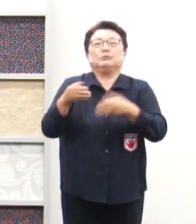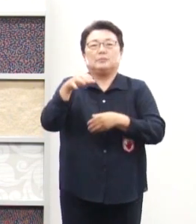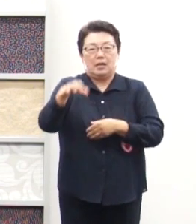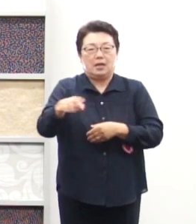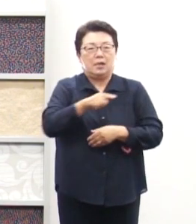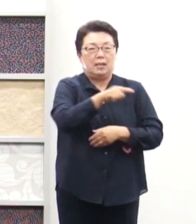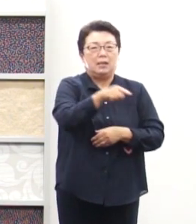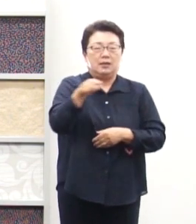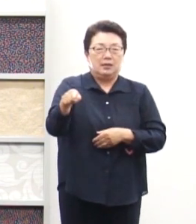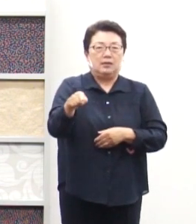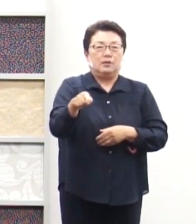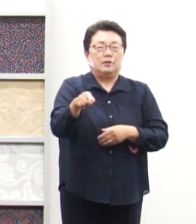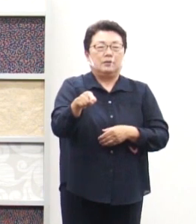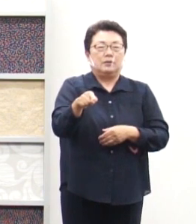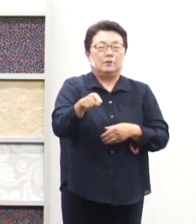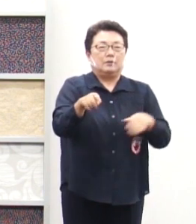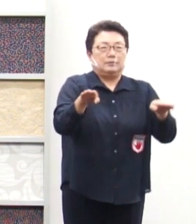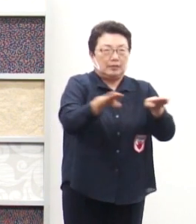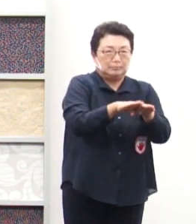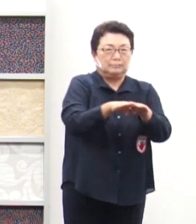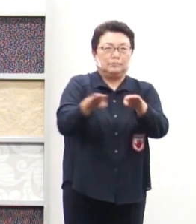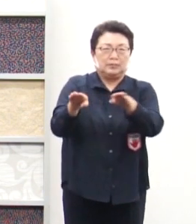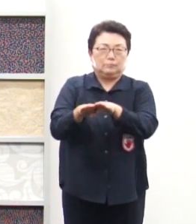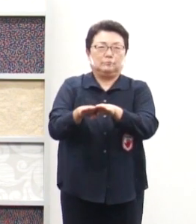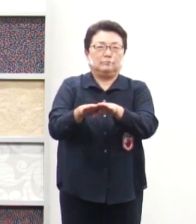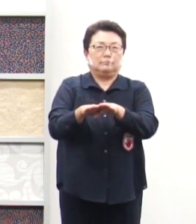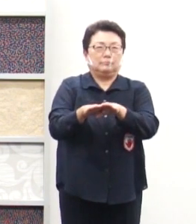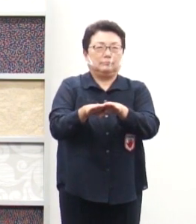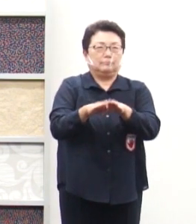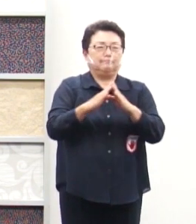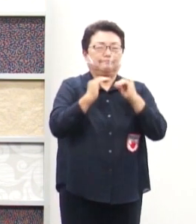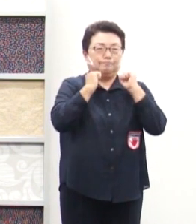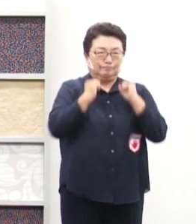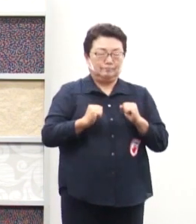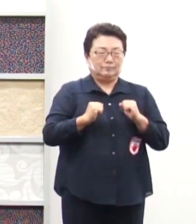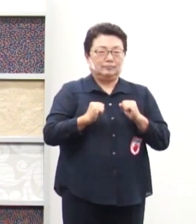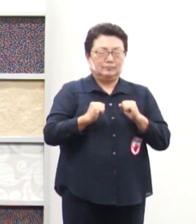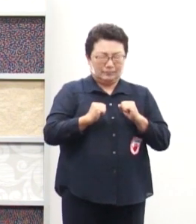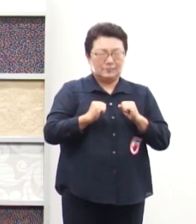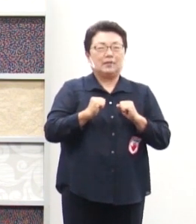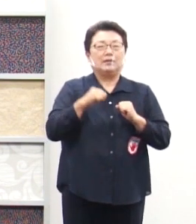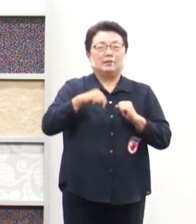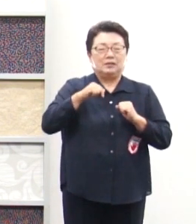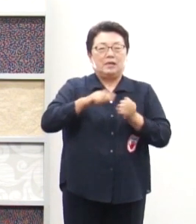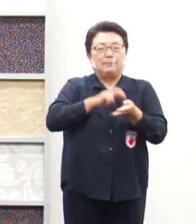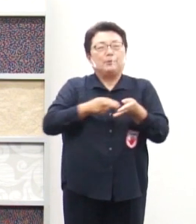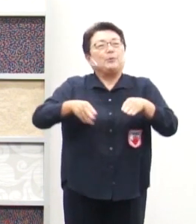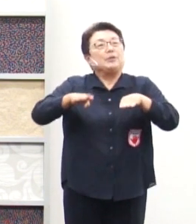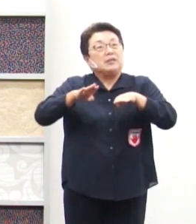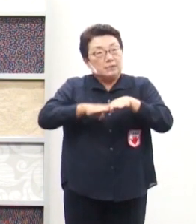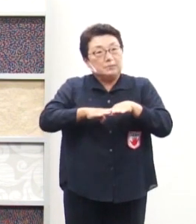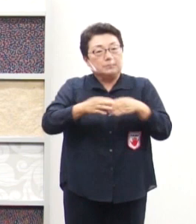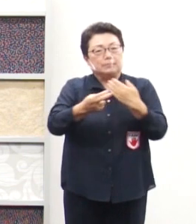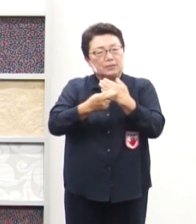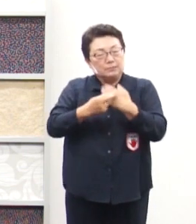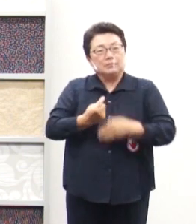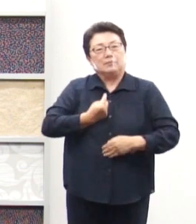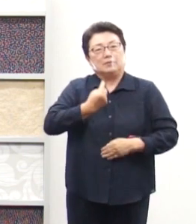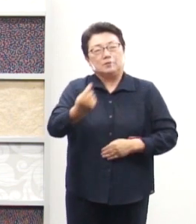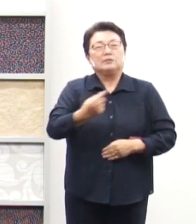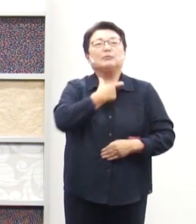そういうものを行くのをやめていただいて、やはり念のために医療機関を受診をしていただ